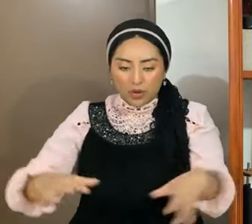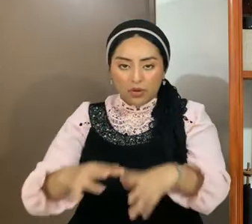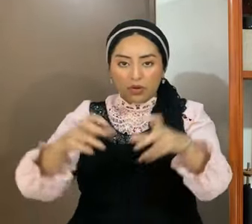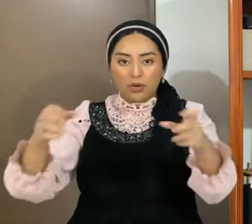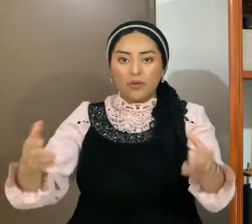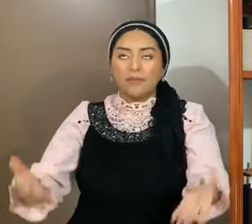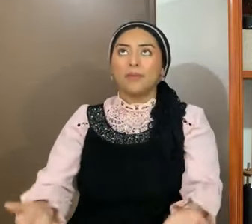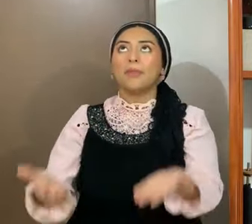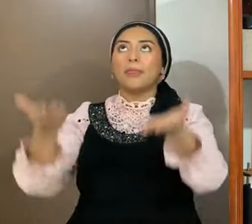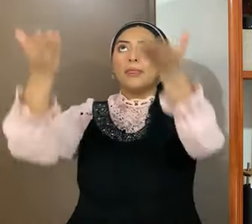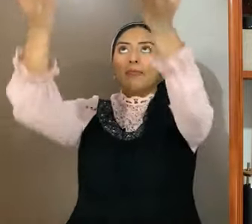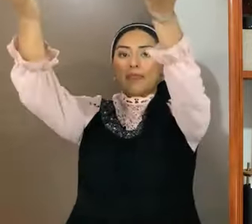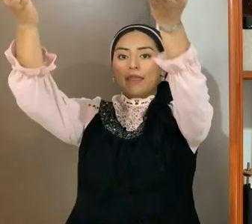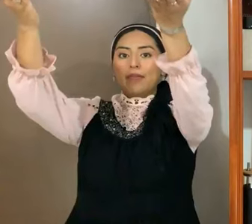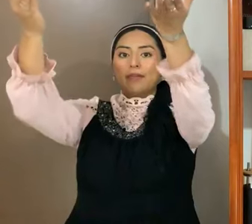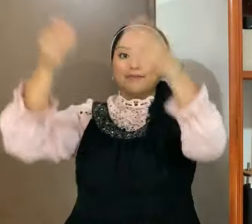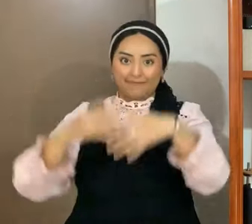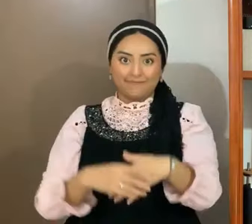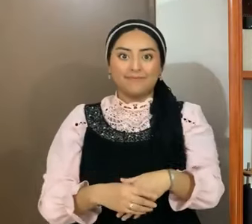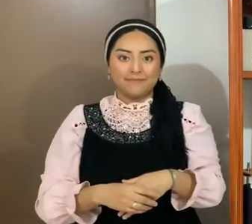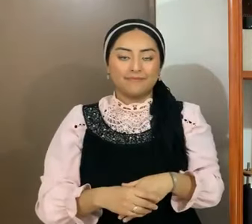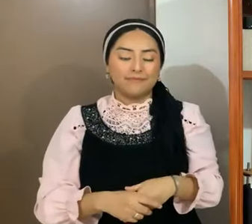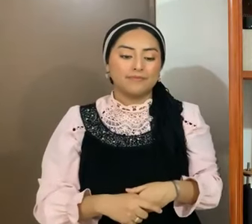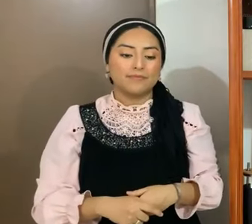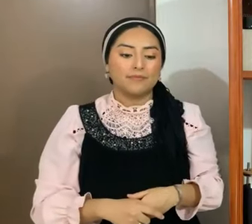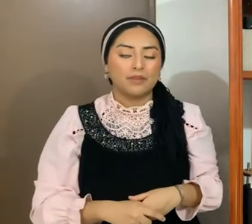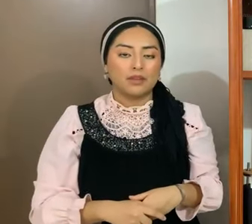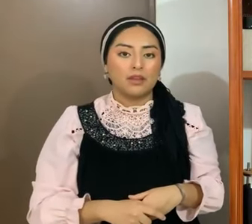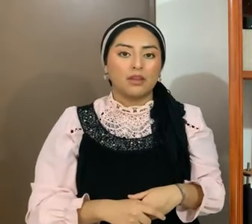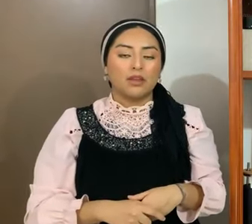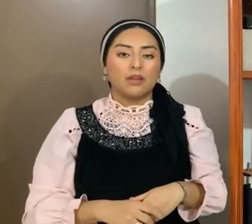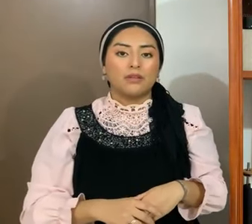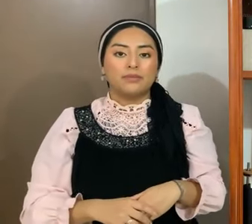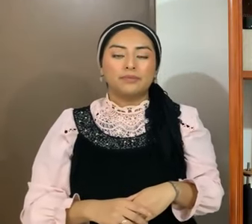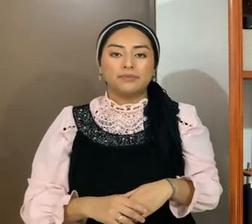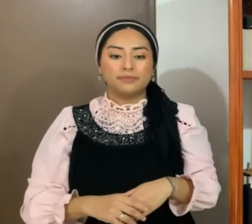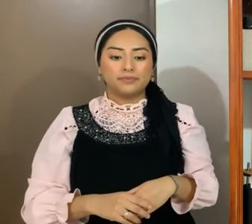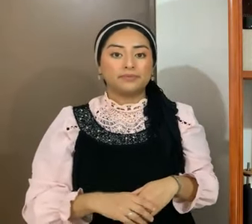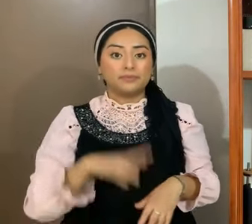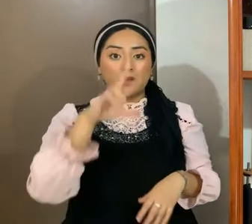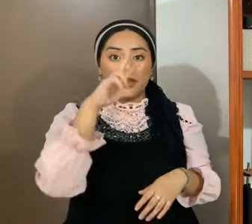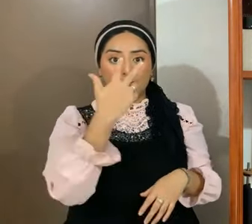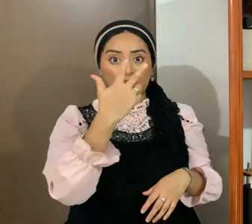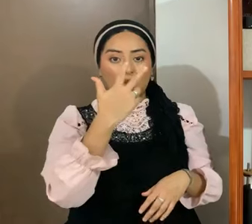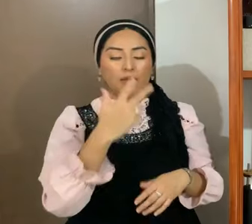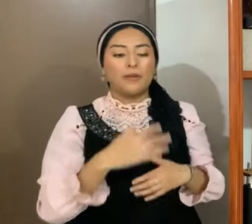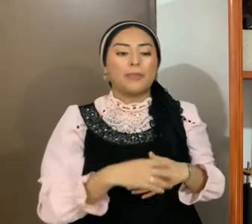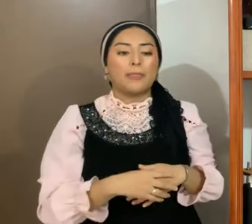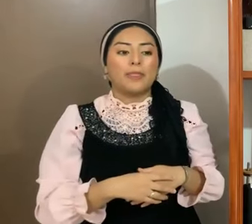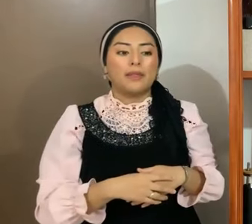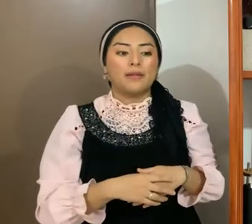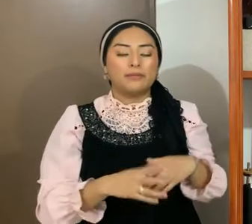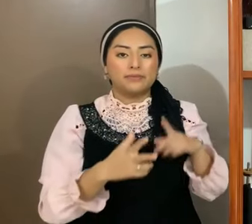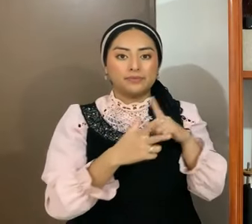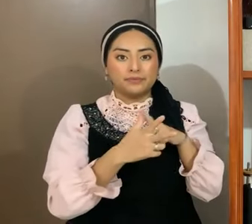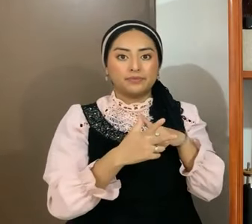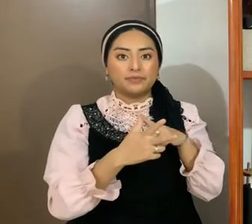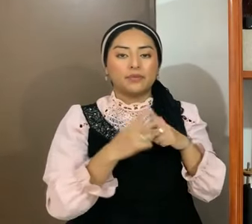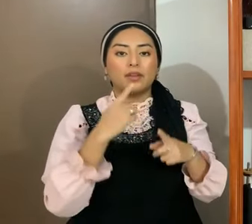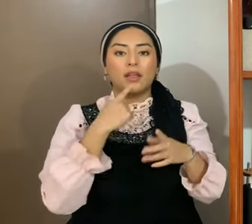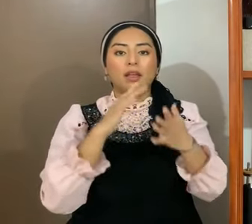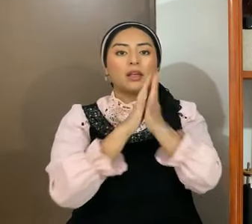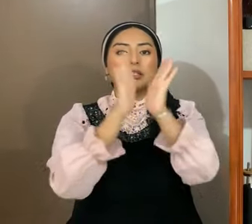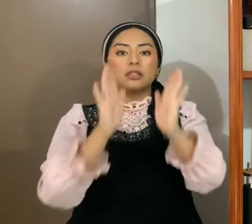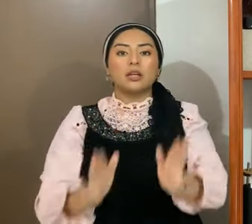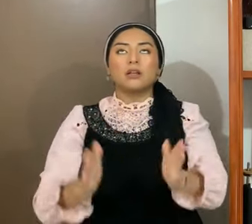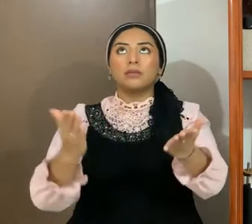con la lectura, que está hermosa, hasta el verso 16. Tercer tipo de sacrificio, los sacrificios de